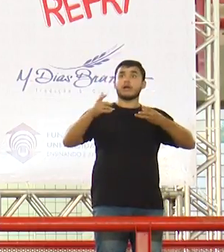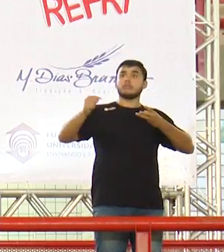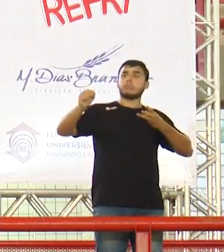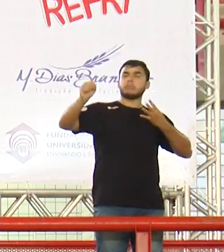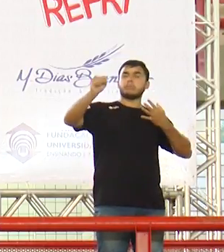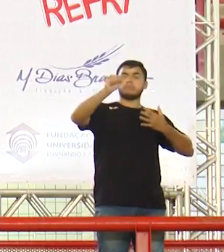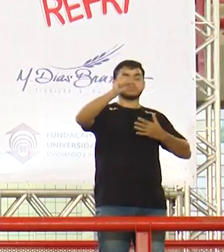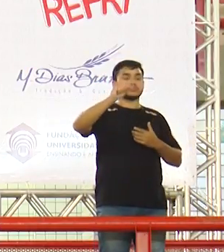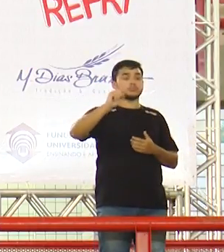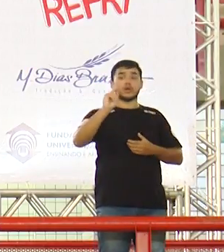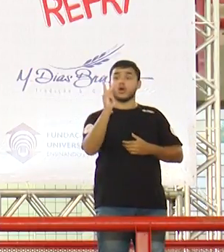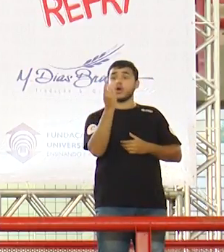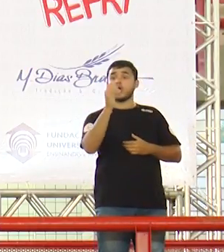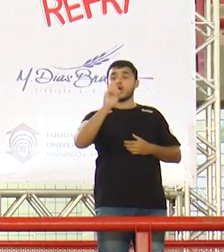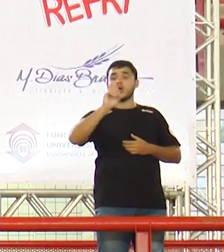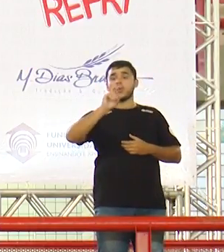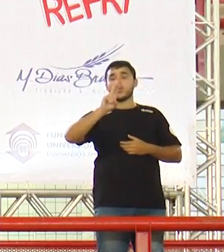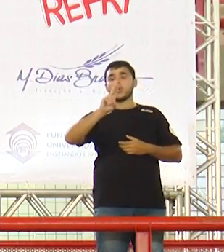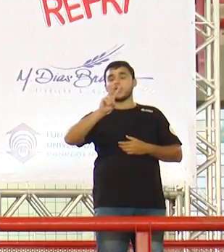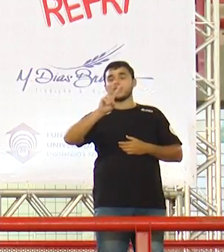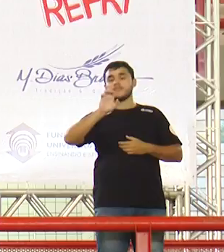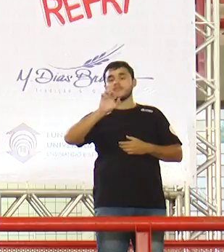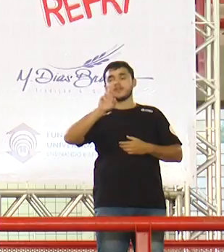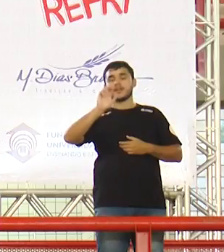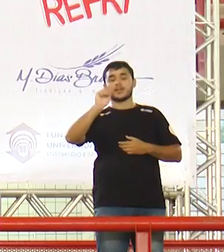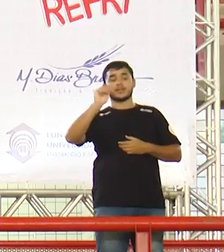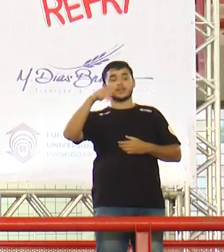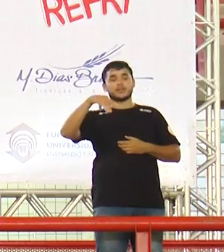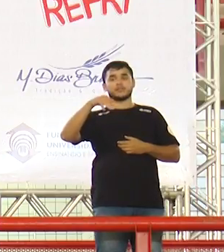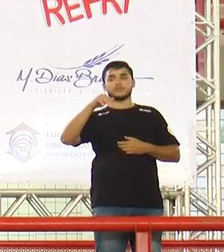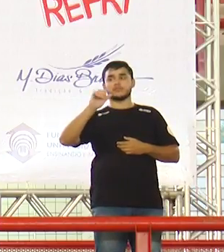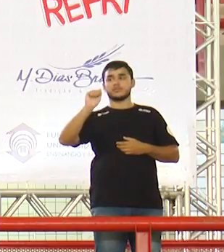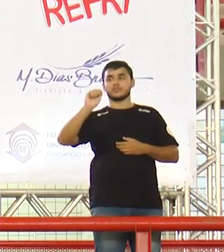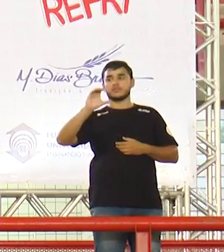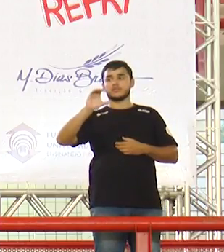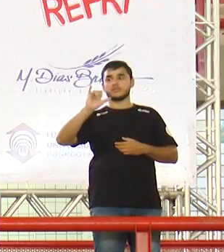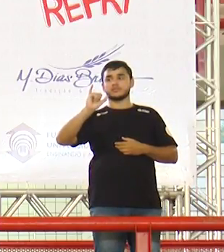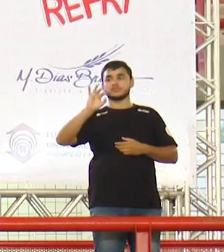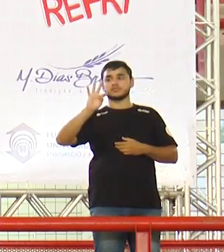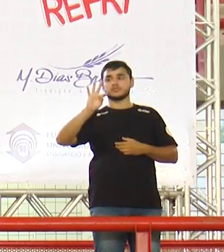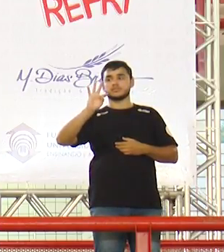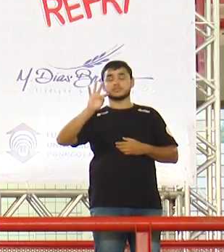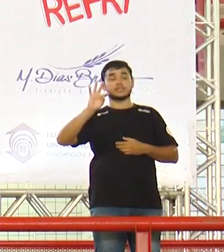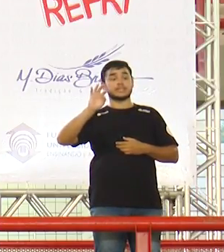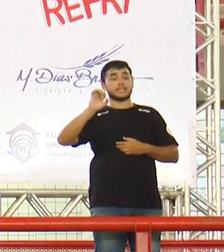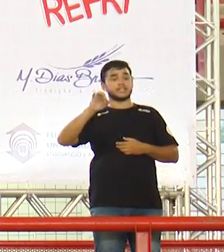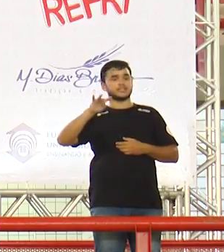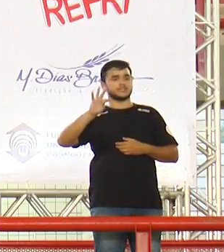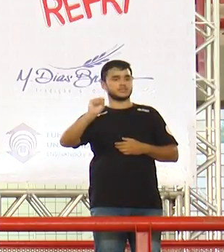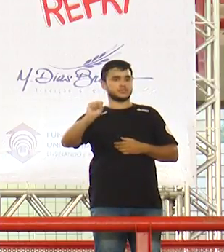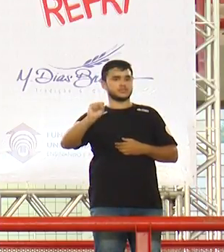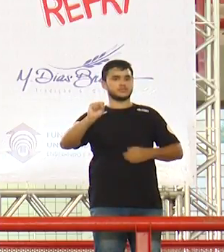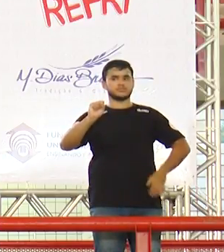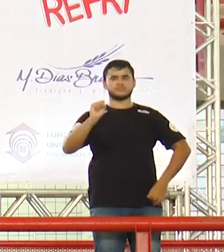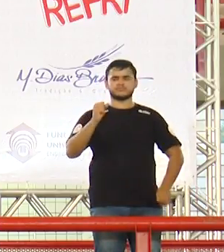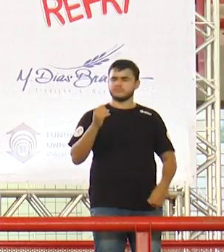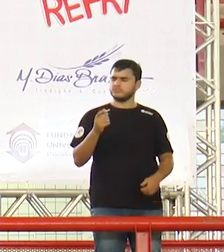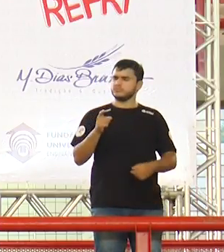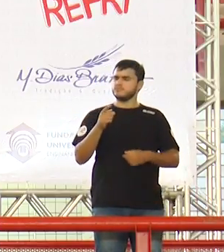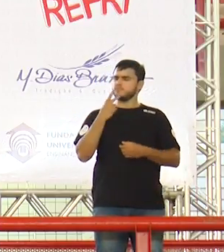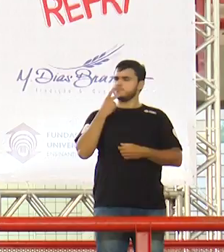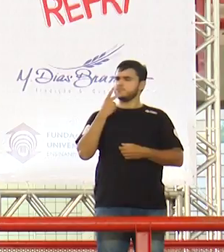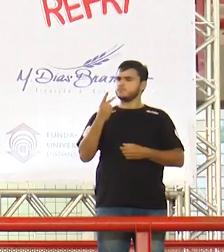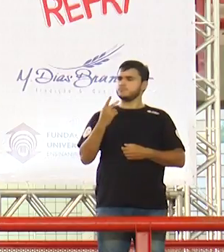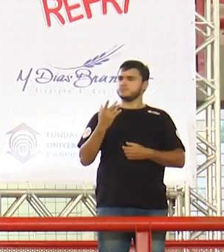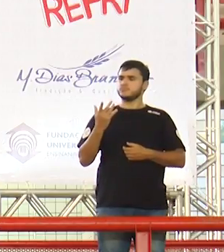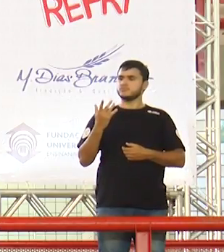aí você não corrige que é falta de educação, mas na sua cabecinha está assim, ó, houveram acidentes, é